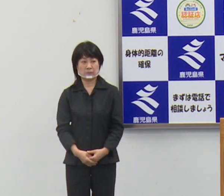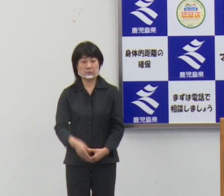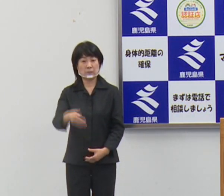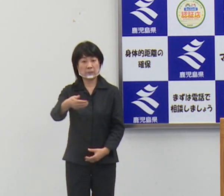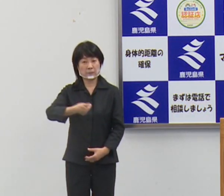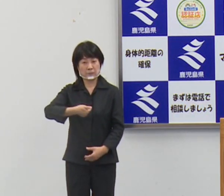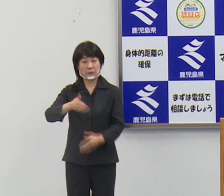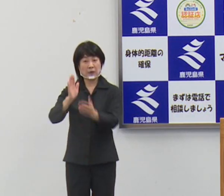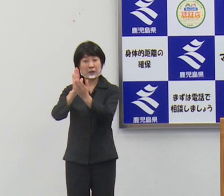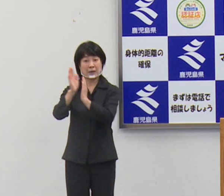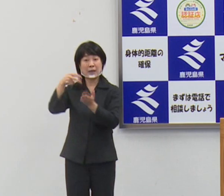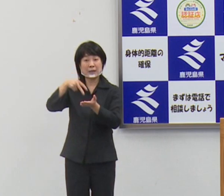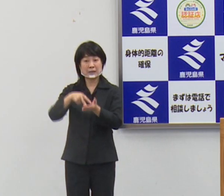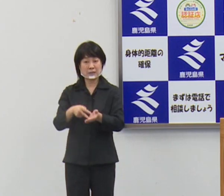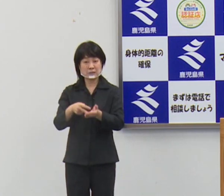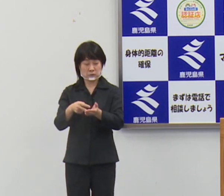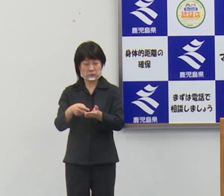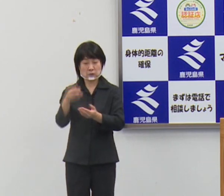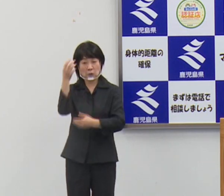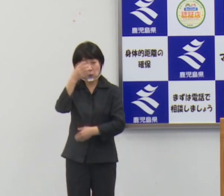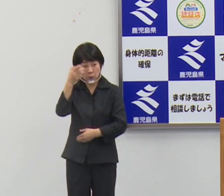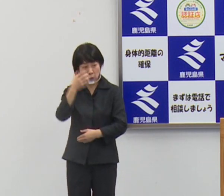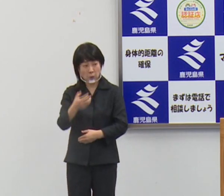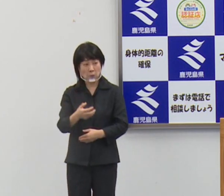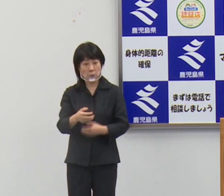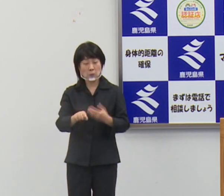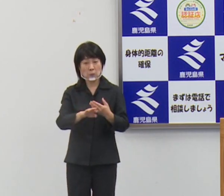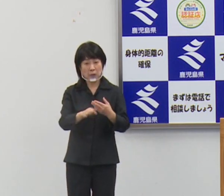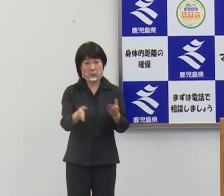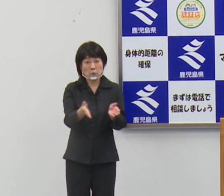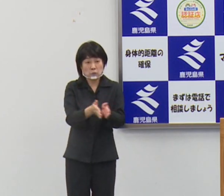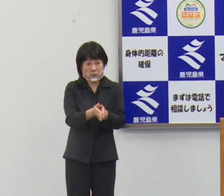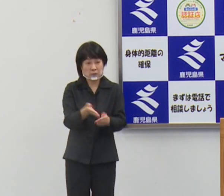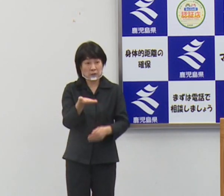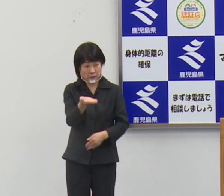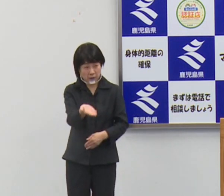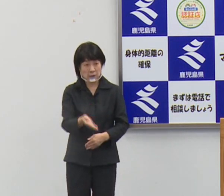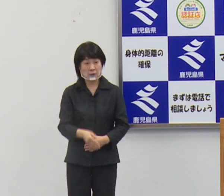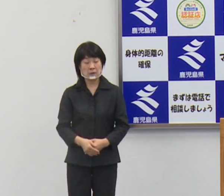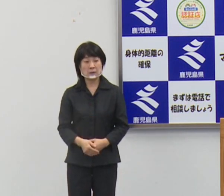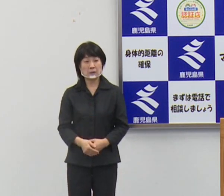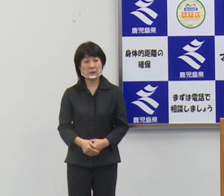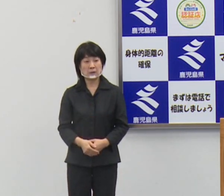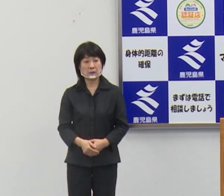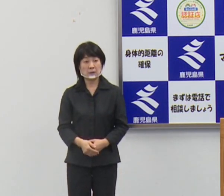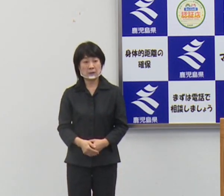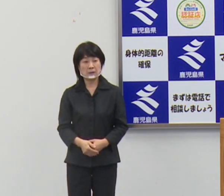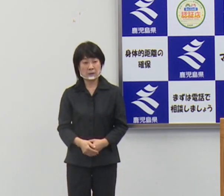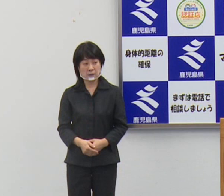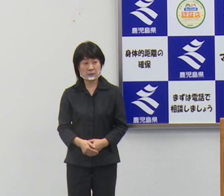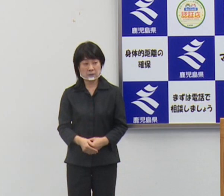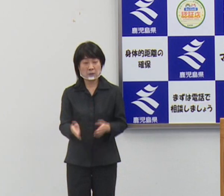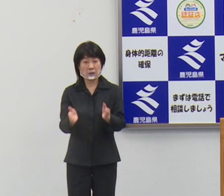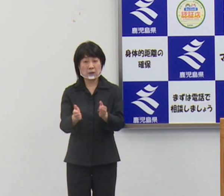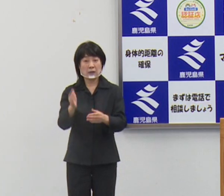県立高校とあと特別支援も含めてでしょうか。 はい、県立高校にな